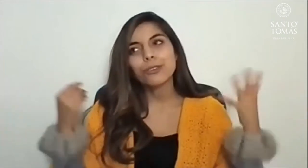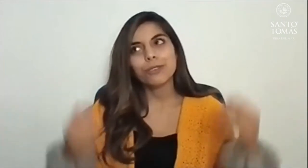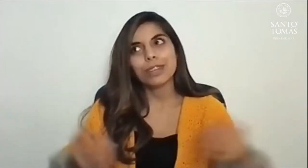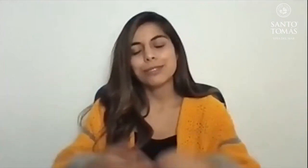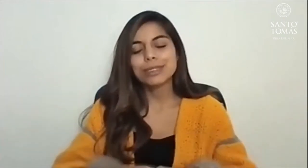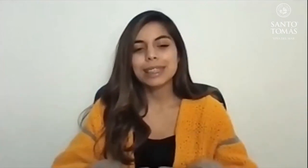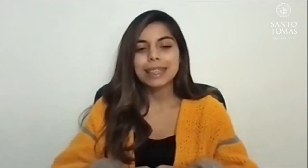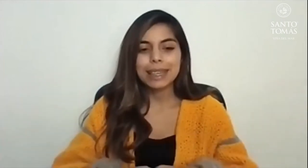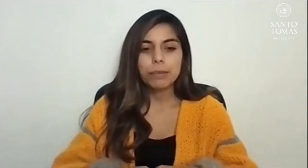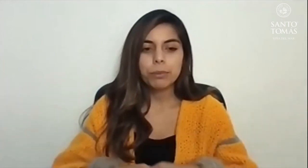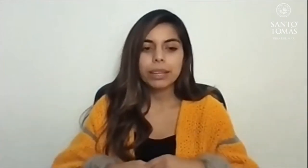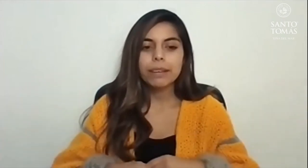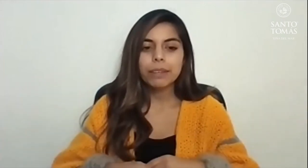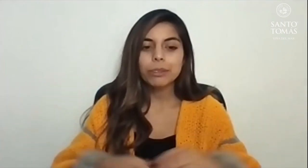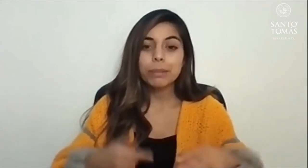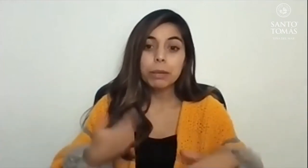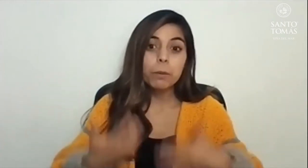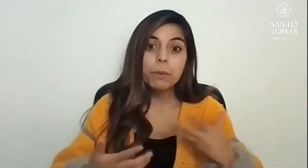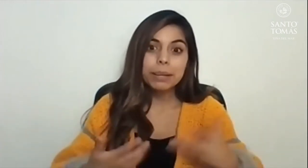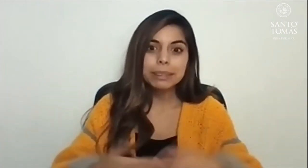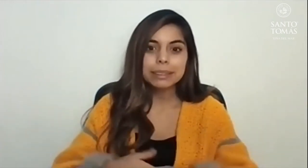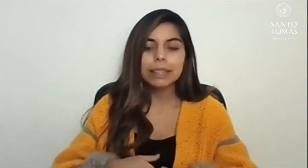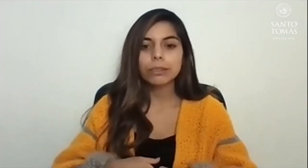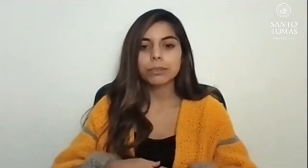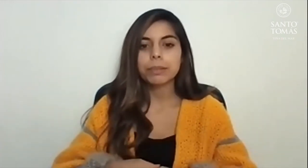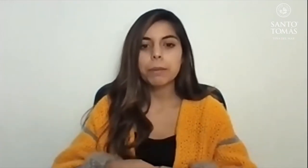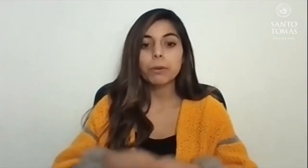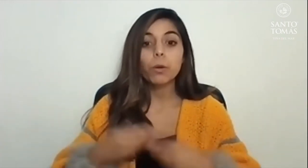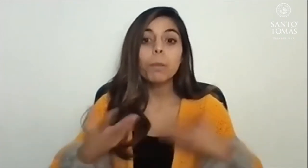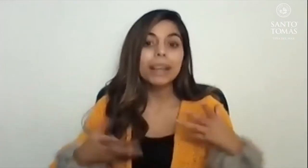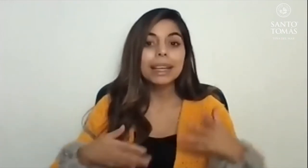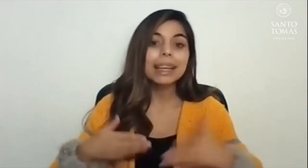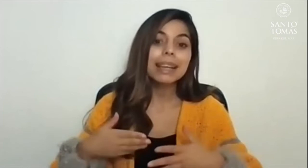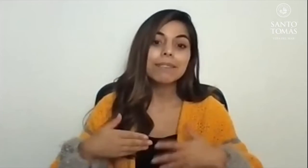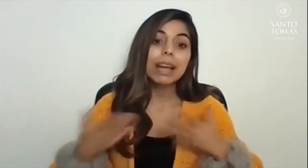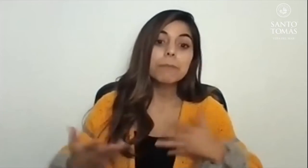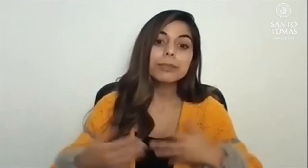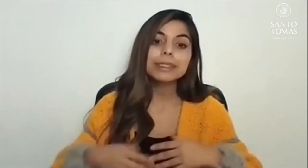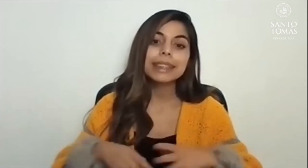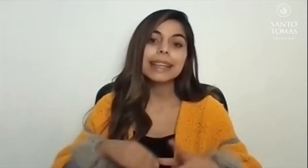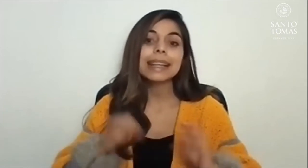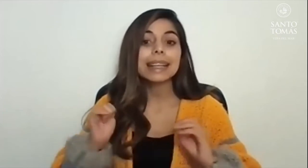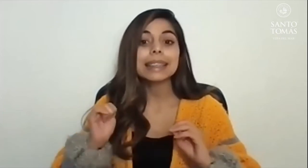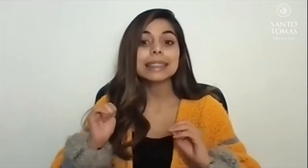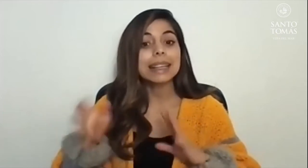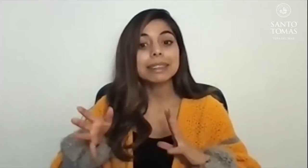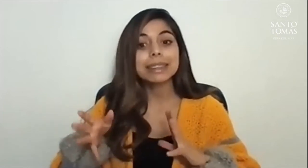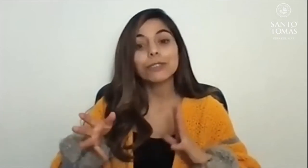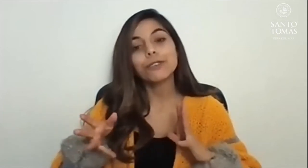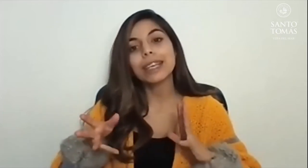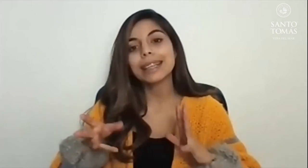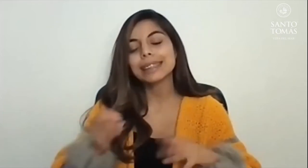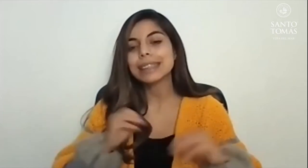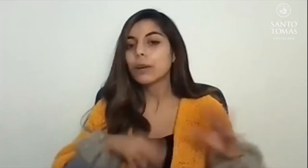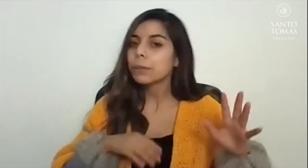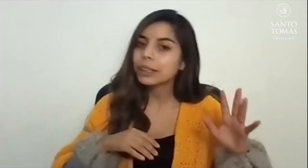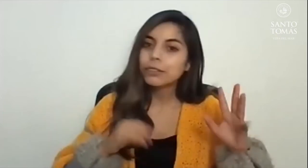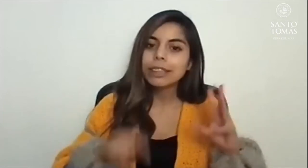todos vernos y poder ir viendo también cómo van avanzando. Me preocupa que veamos si es que están avanzando bien, si están comprendiendo